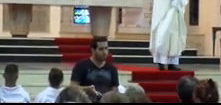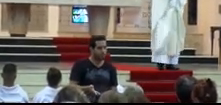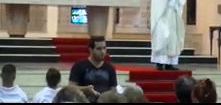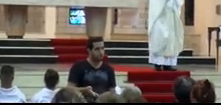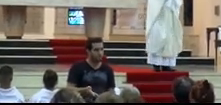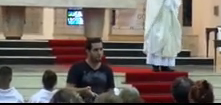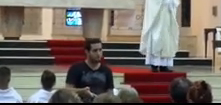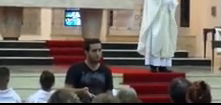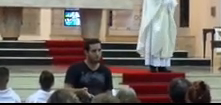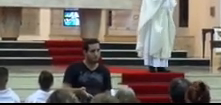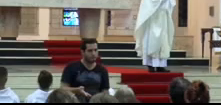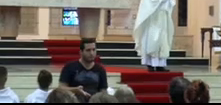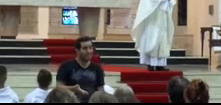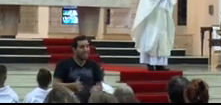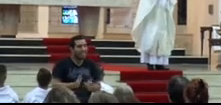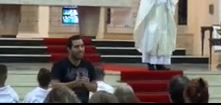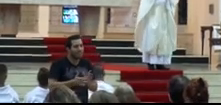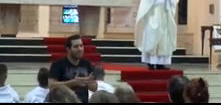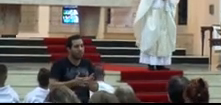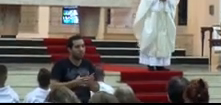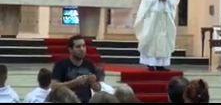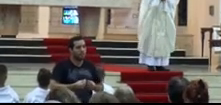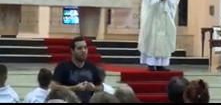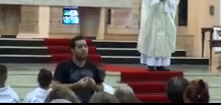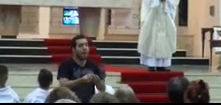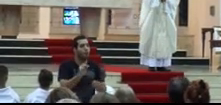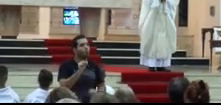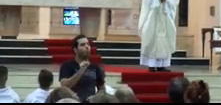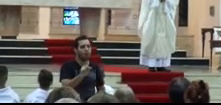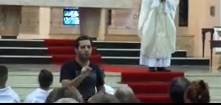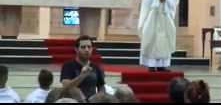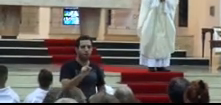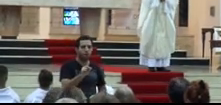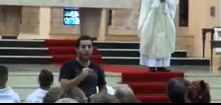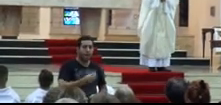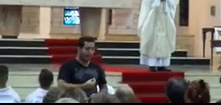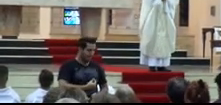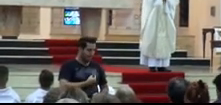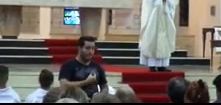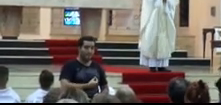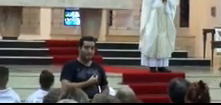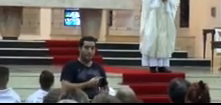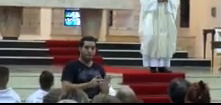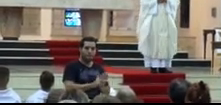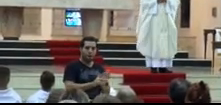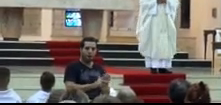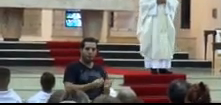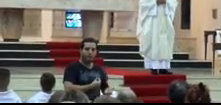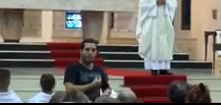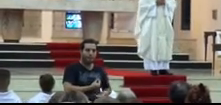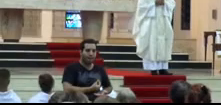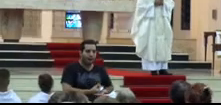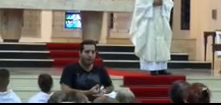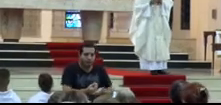tem de melhor. A sua própria vida, seu corpo e seu sangue. Se entrega por